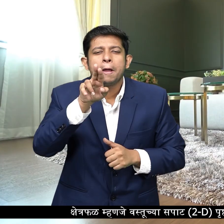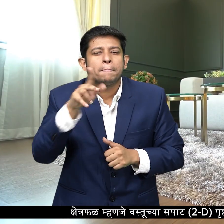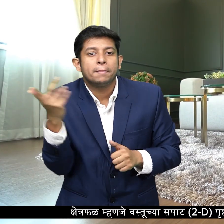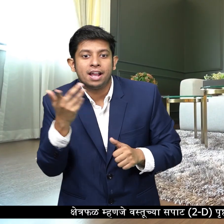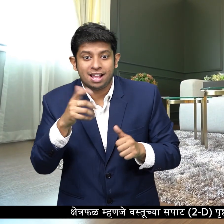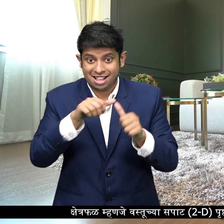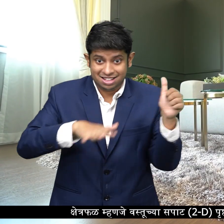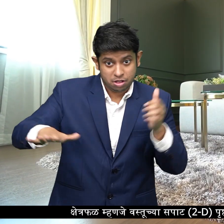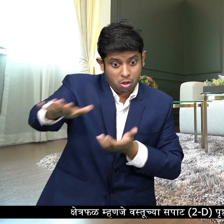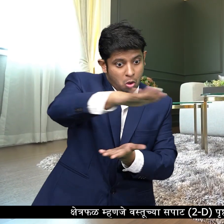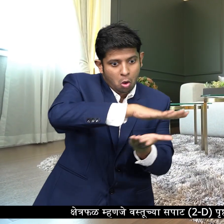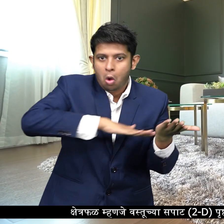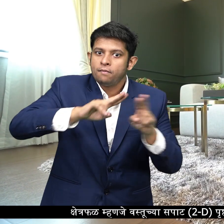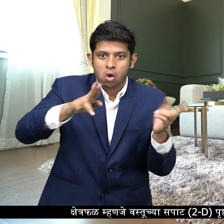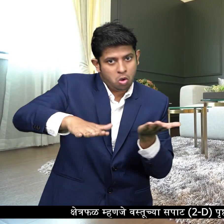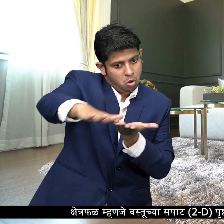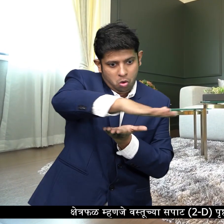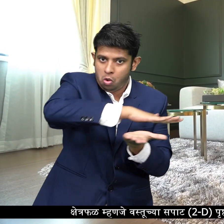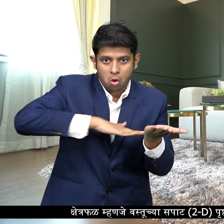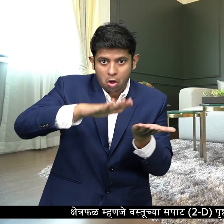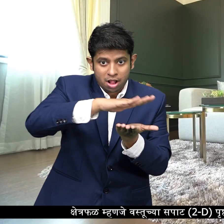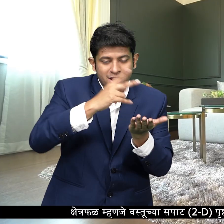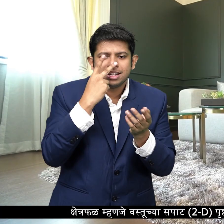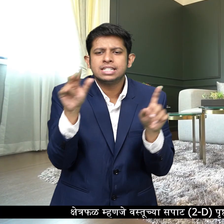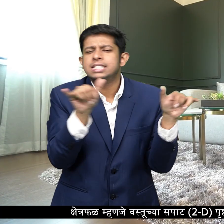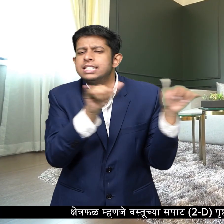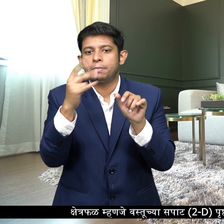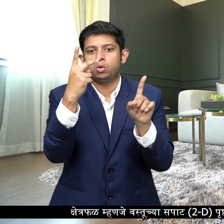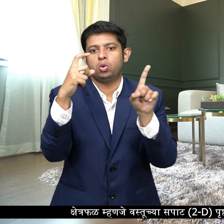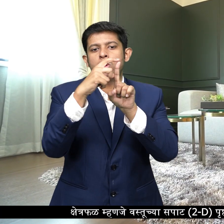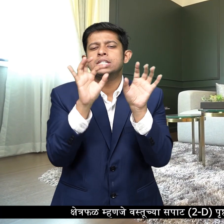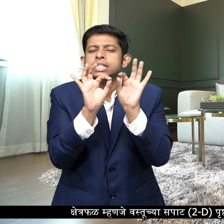वस्तूच्या सपाट 2D पृष्ठभागाने किंवा आकाराने व्यापलेली एकूण जागा.